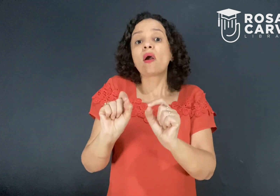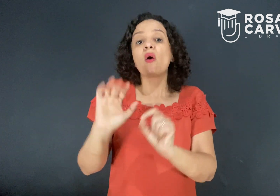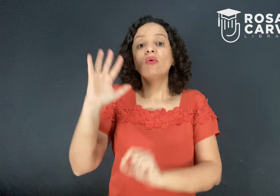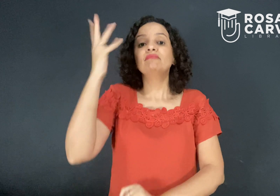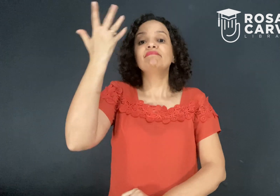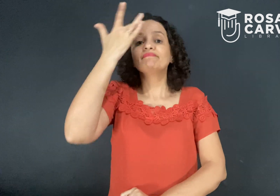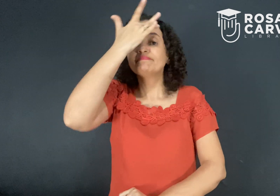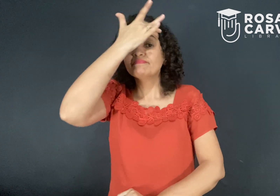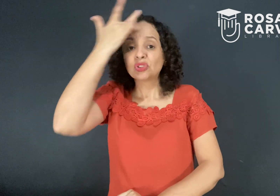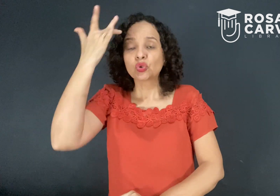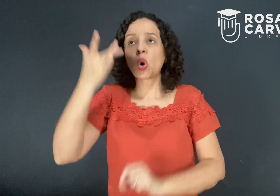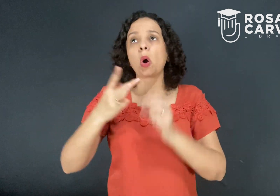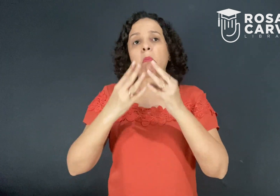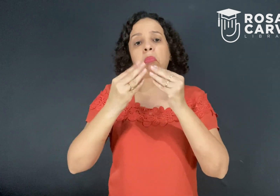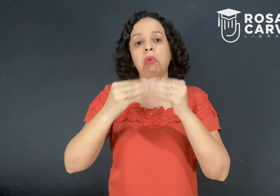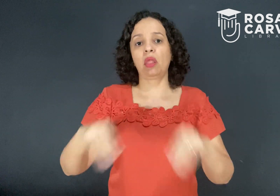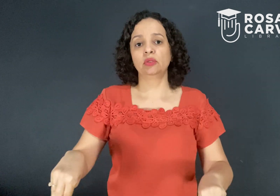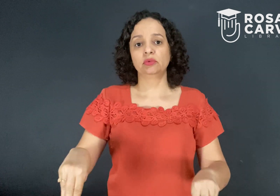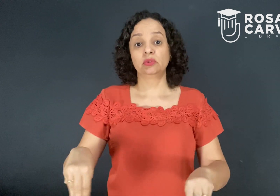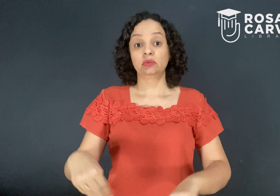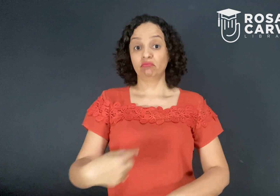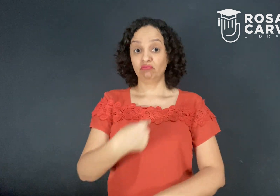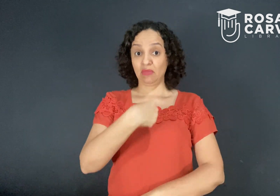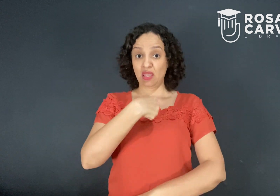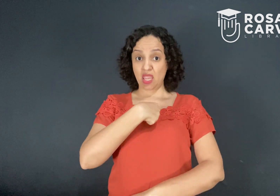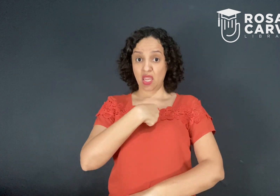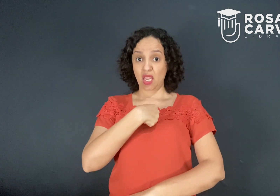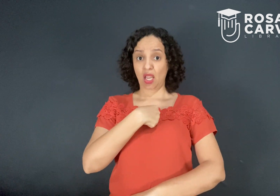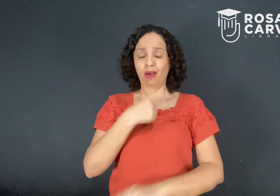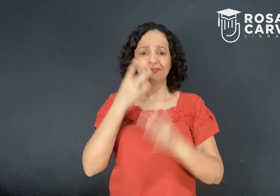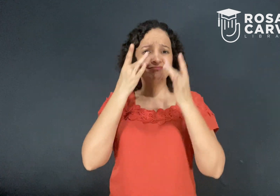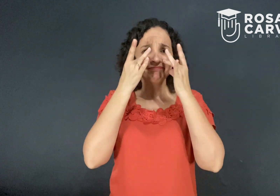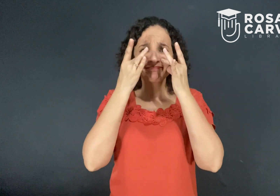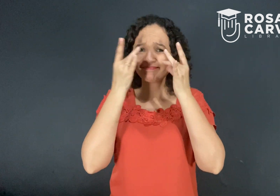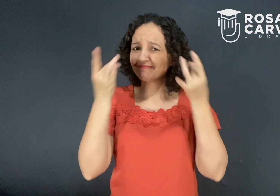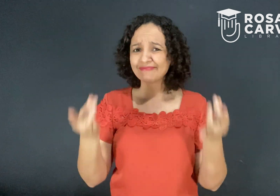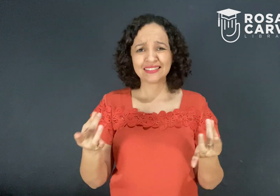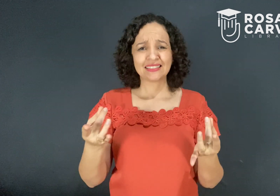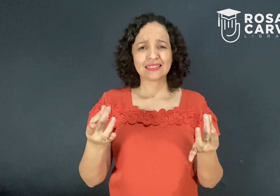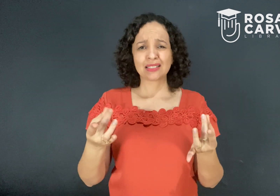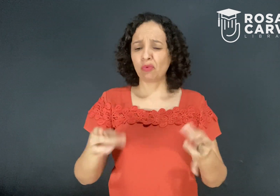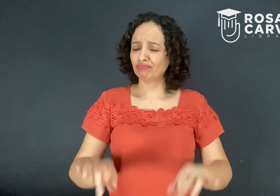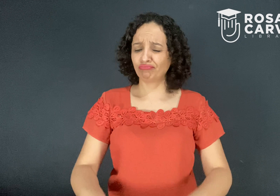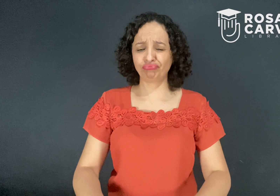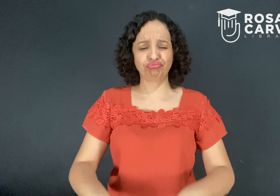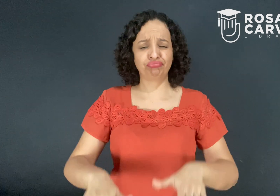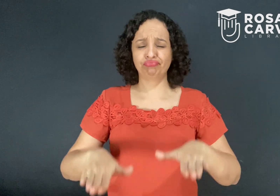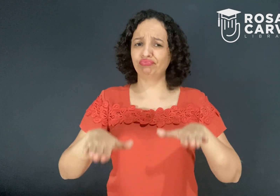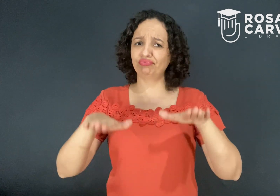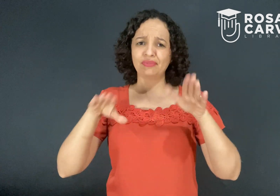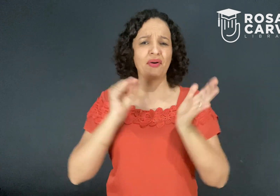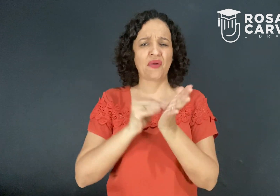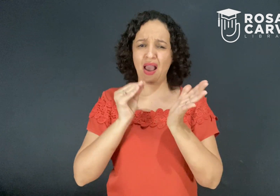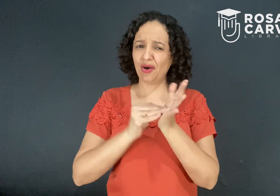tem o TDAH. No meu caso, a falta de atenção desde a